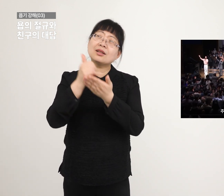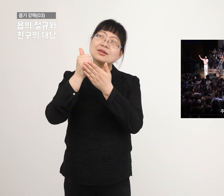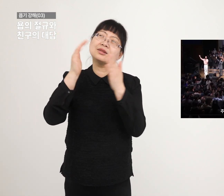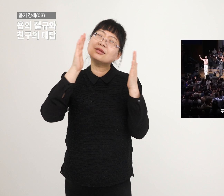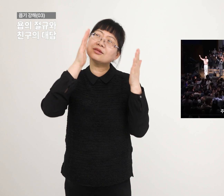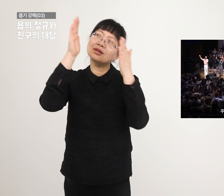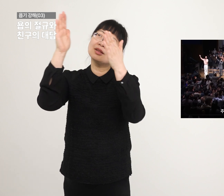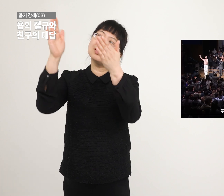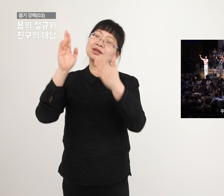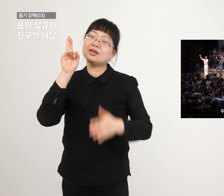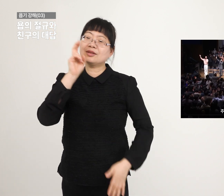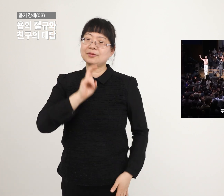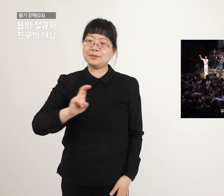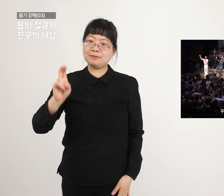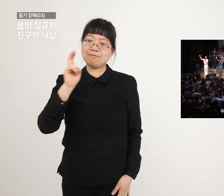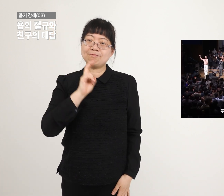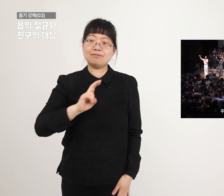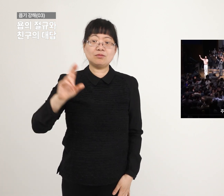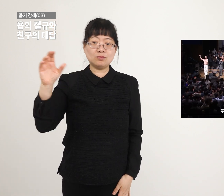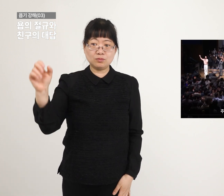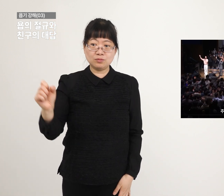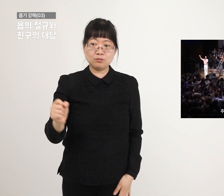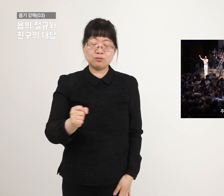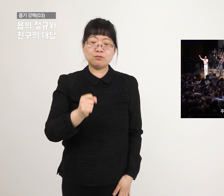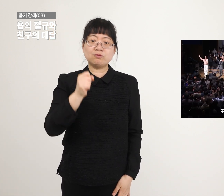주를 향한 노래로